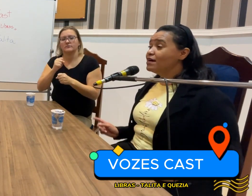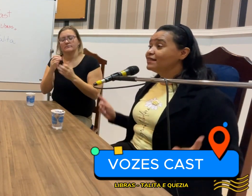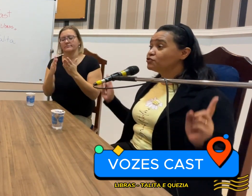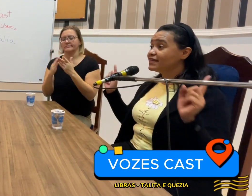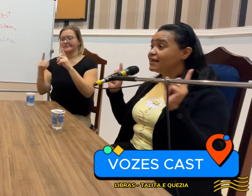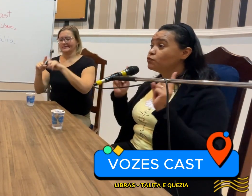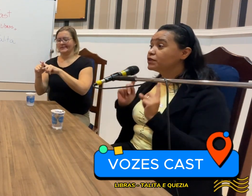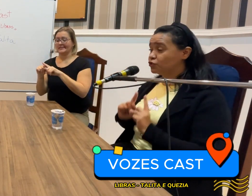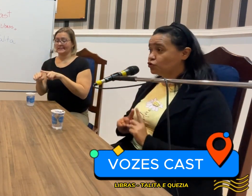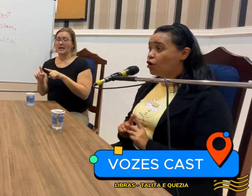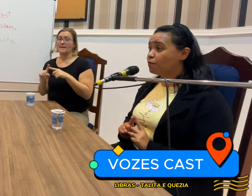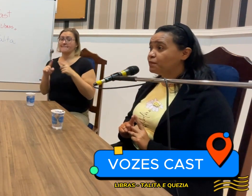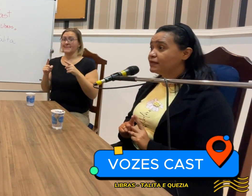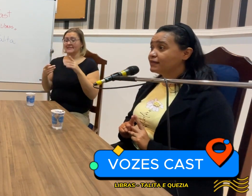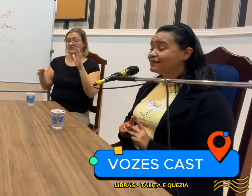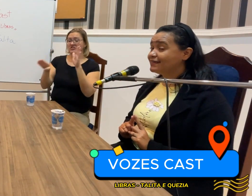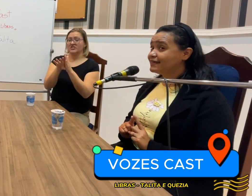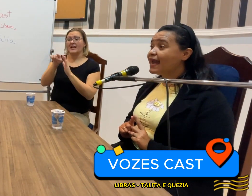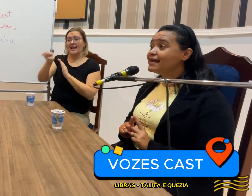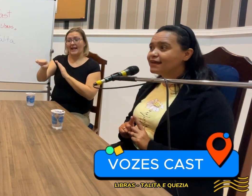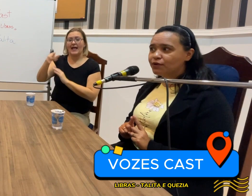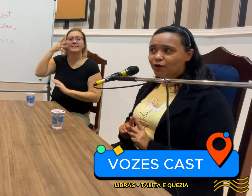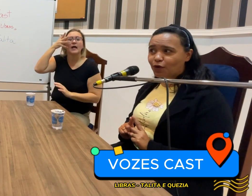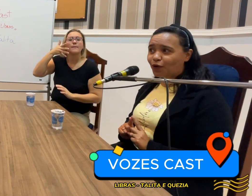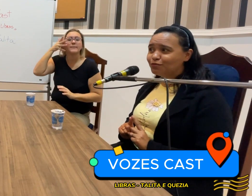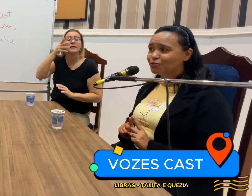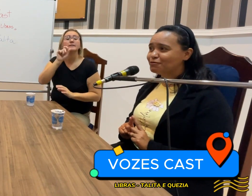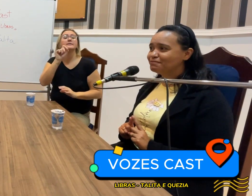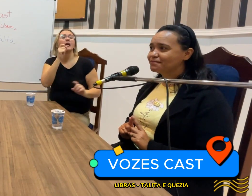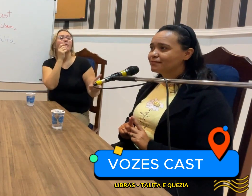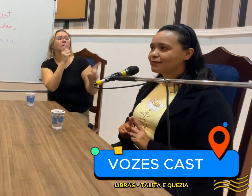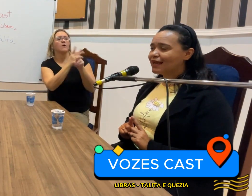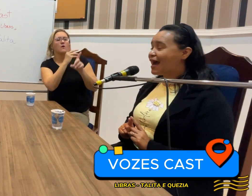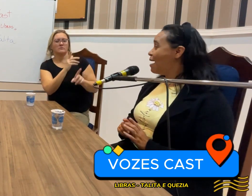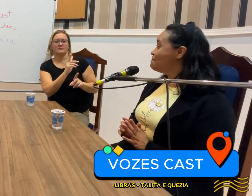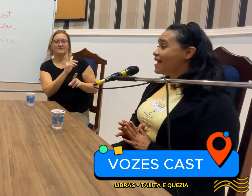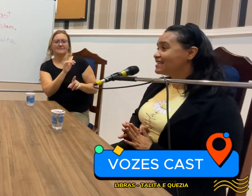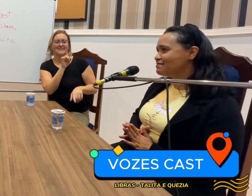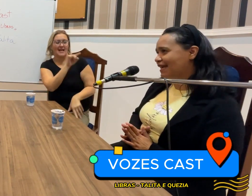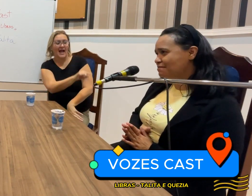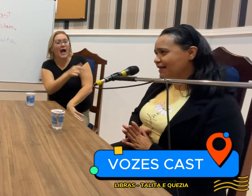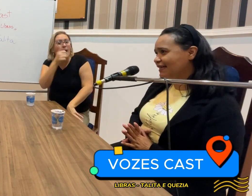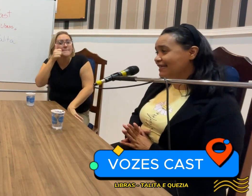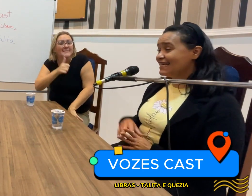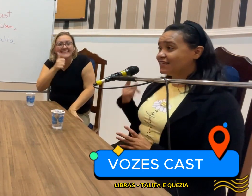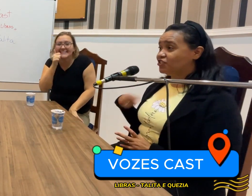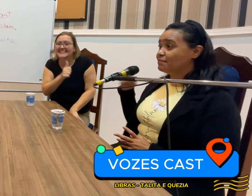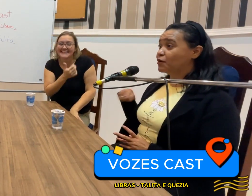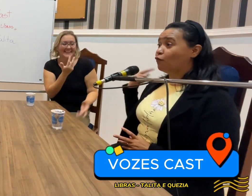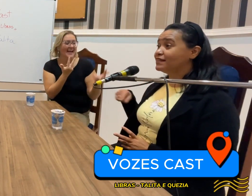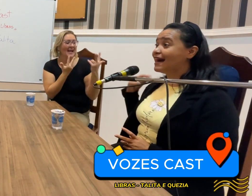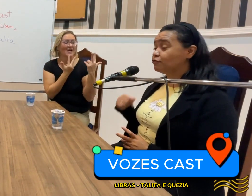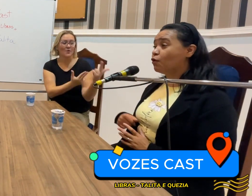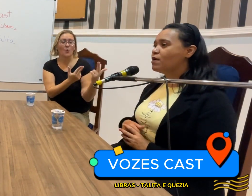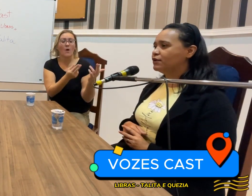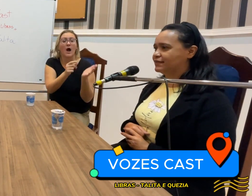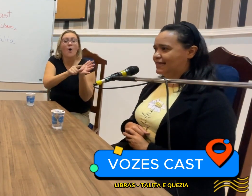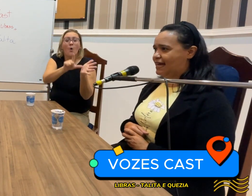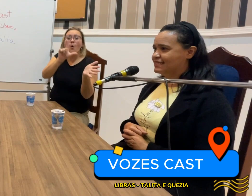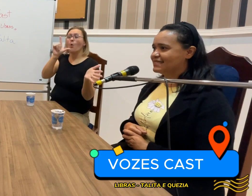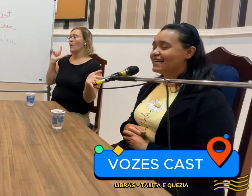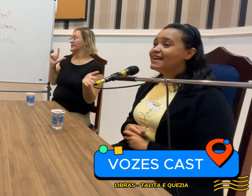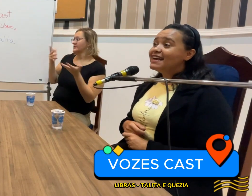Entendi. Quando eu cheguei no workshop, quem que eu encontro? A mesma irmã que tinha me convidado há 1